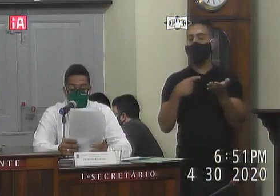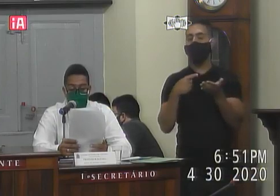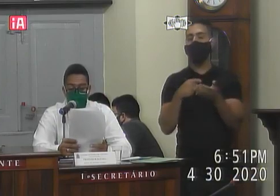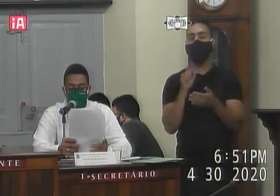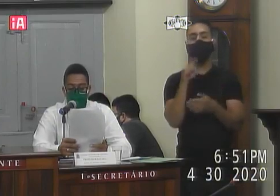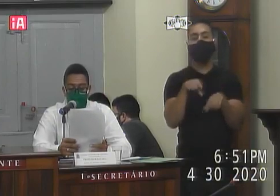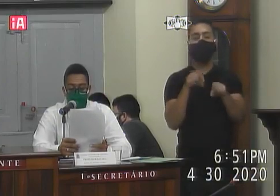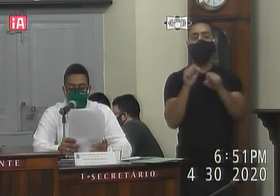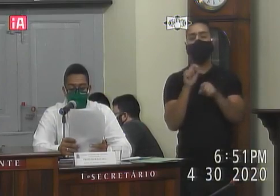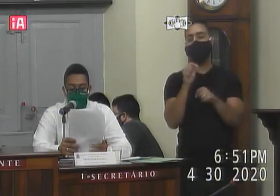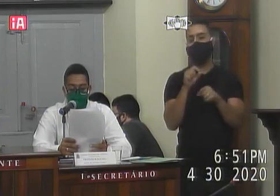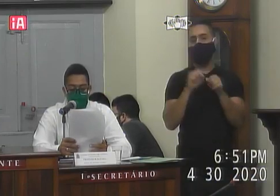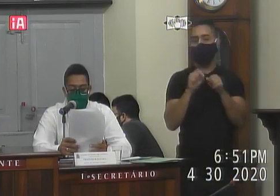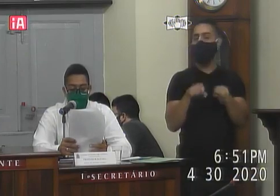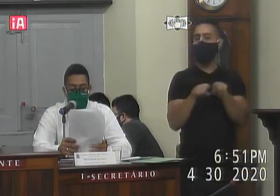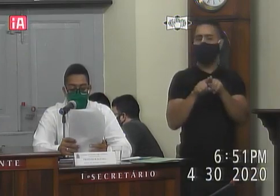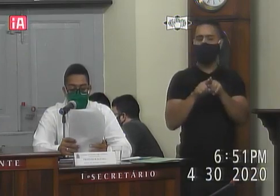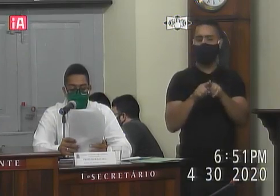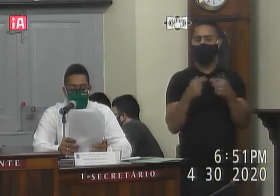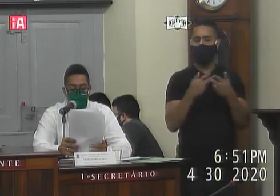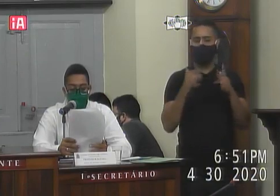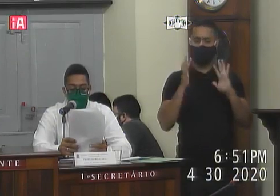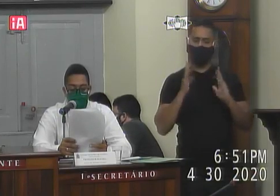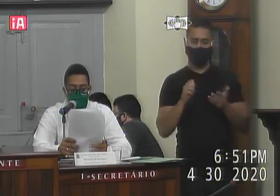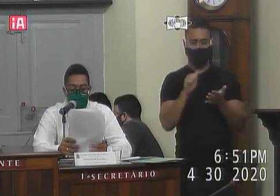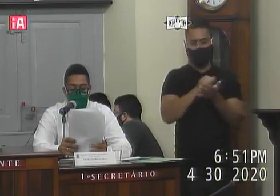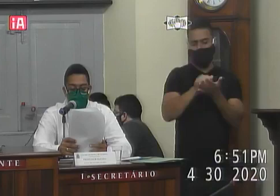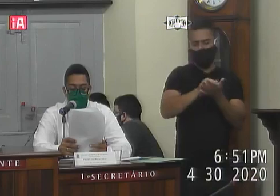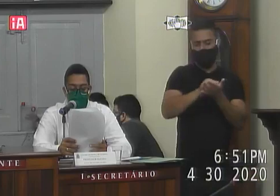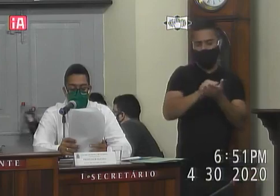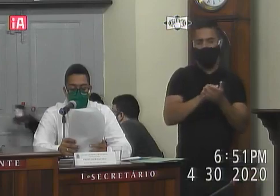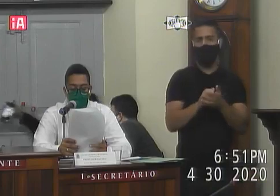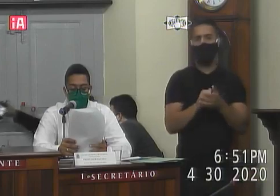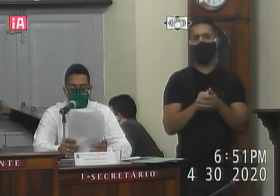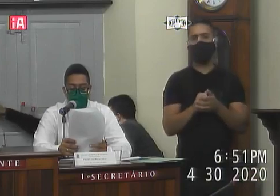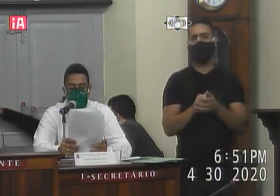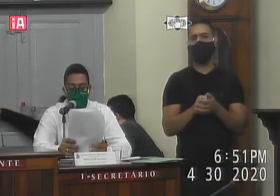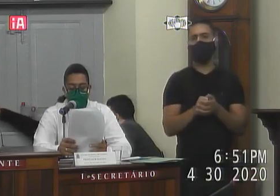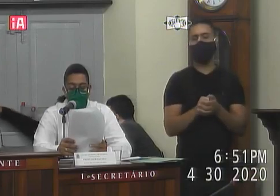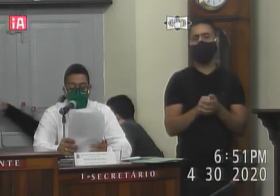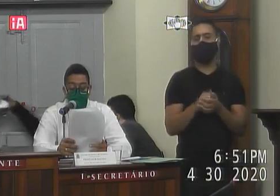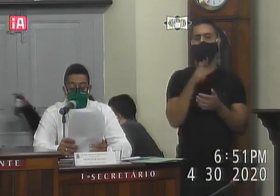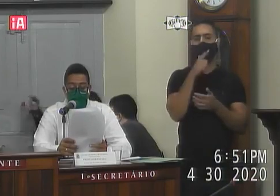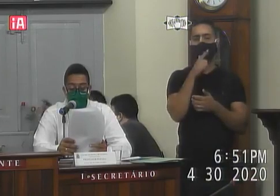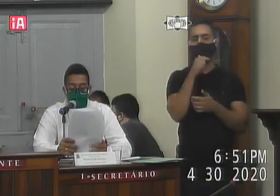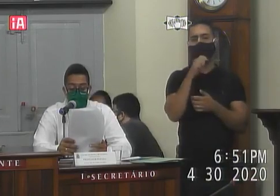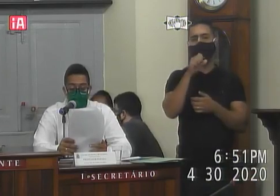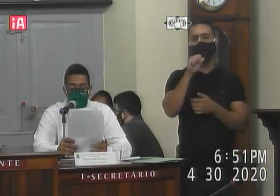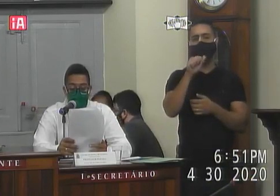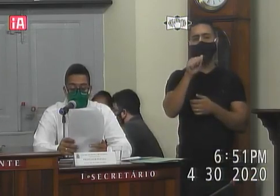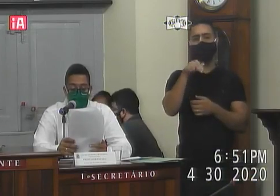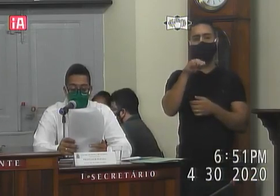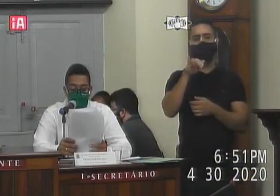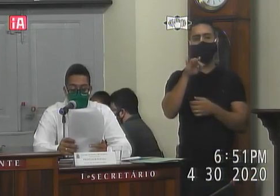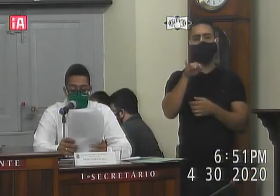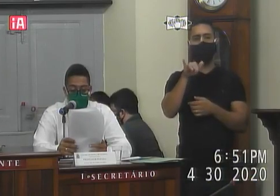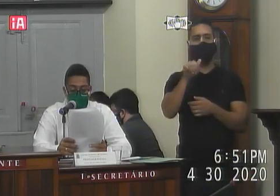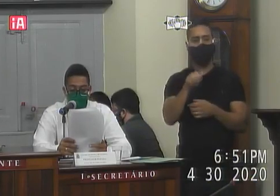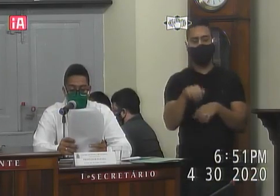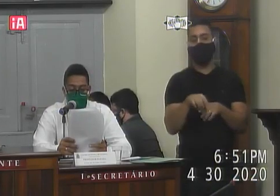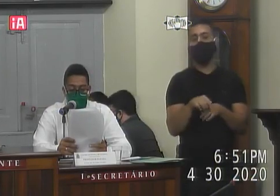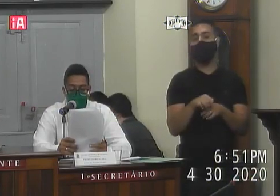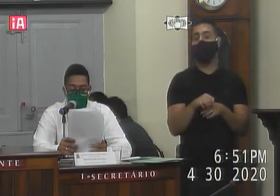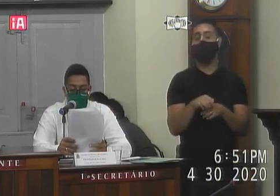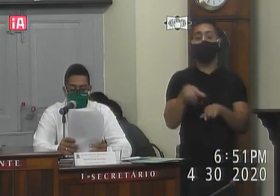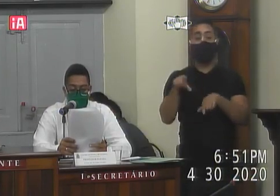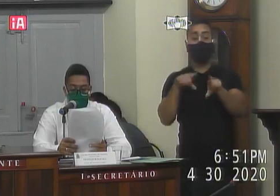e itens de material de limpeza, tais como sabão, sabonete, detergente e água sanitária, de acordo com os critérios